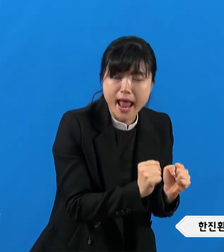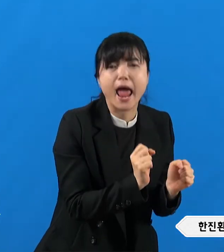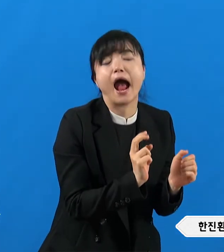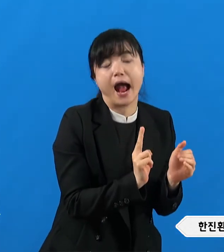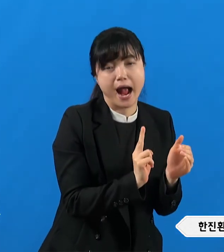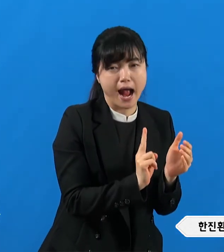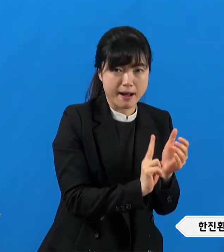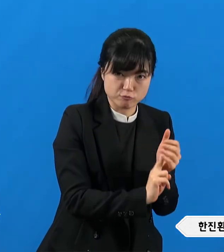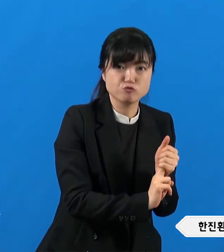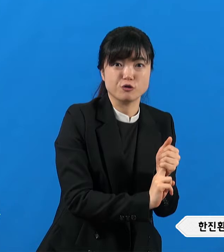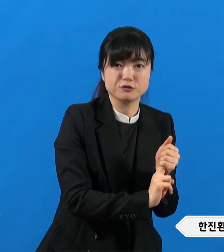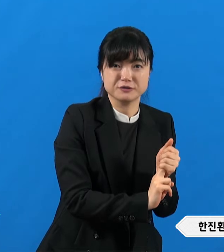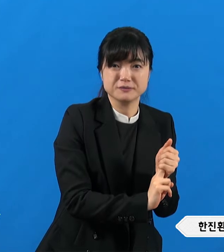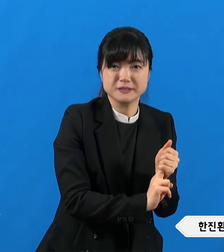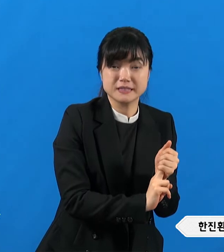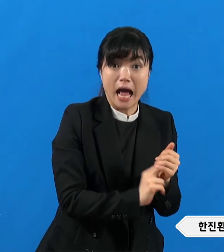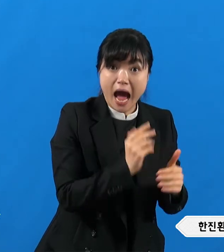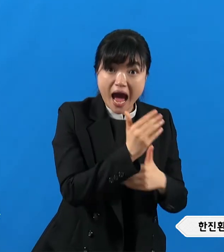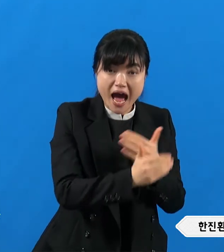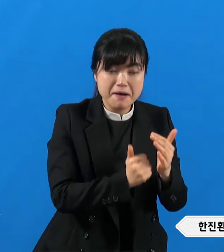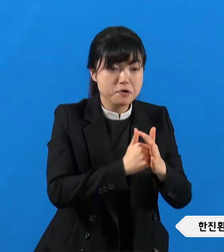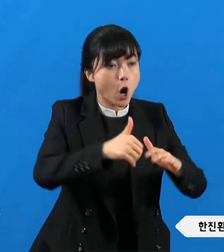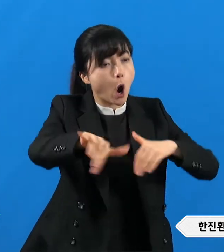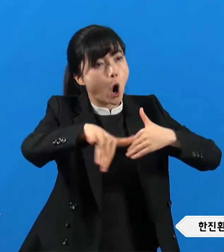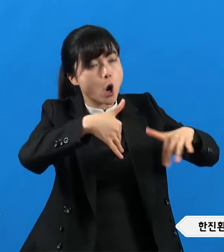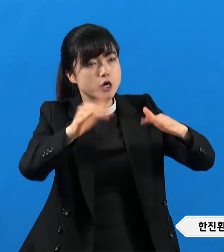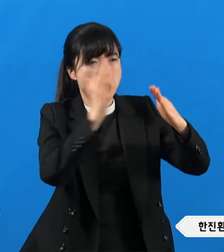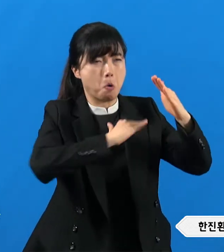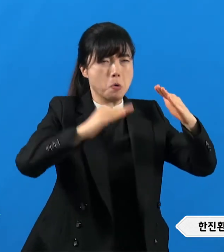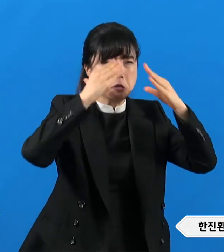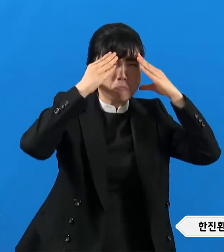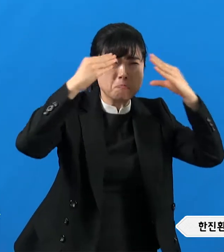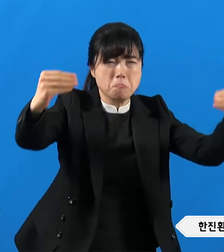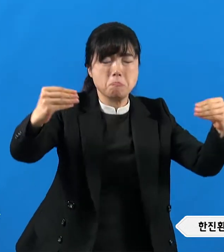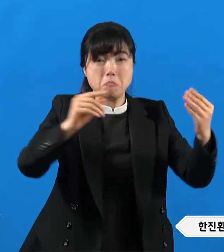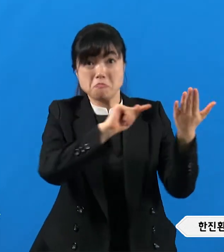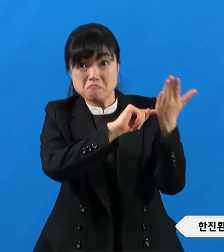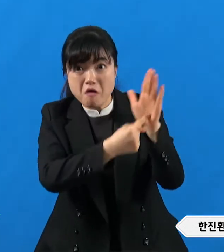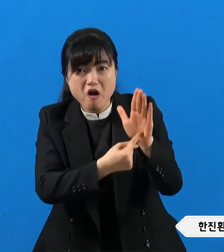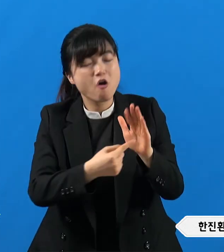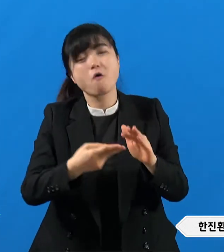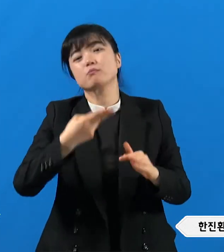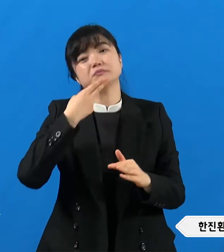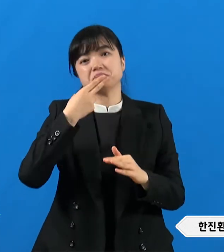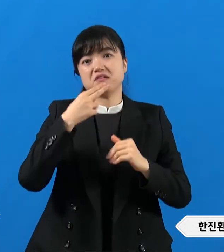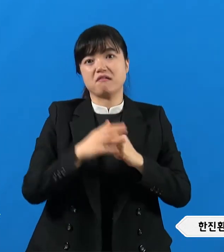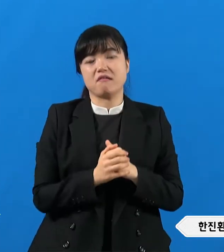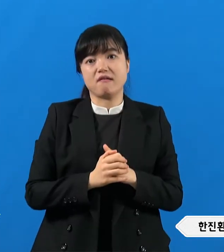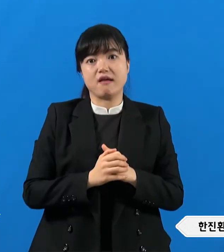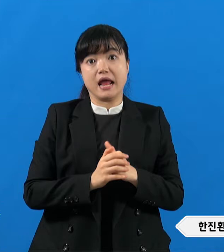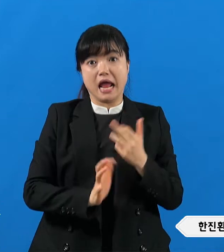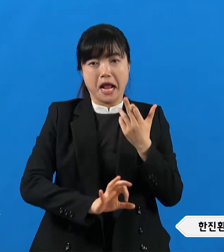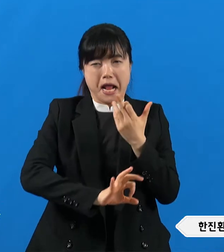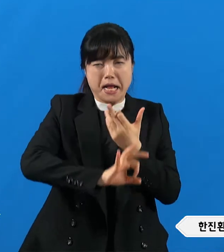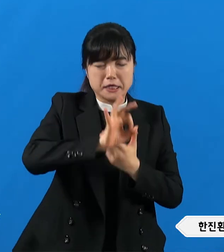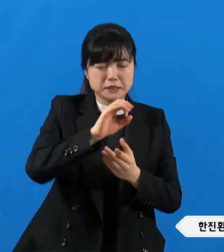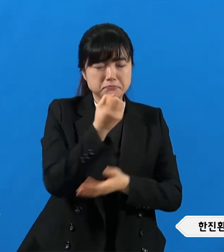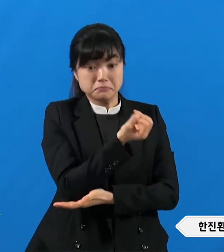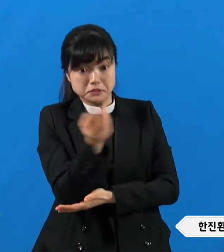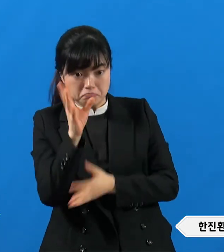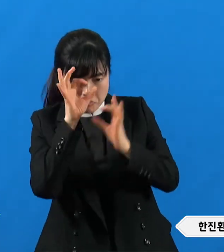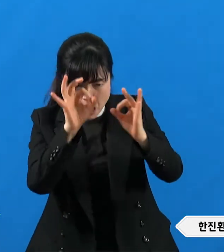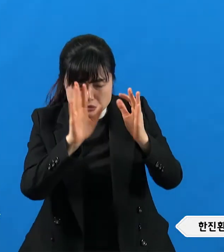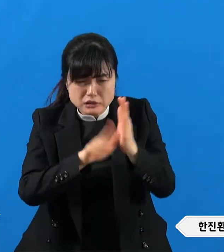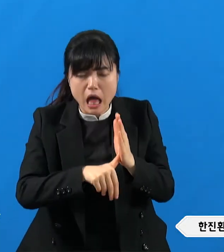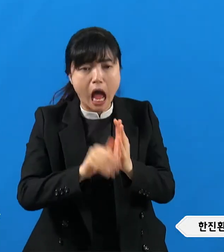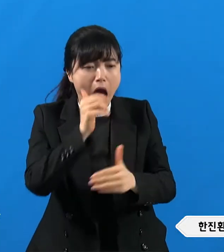있습니다. 하나님은 거리에 공개적으로 나타나는 법이 없습니다. 아침 신문을 아무리 보아도